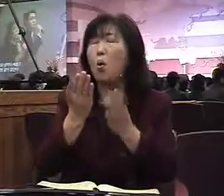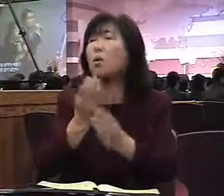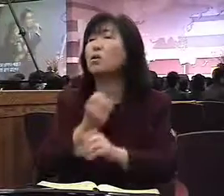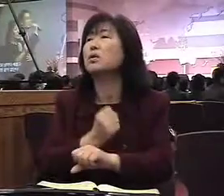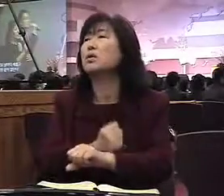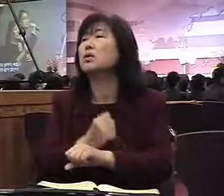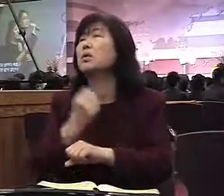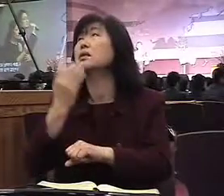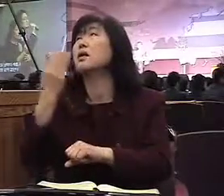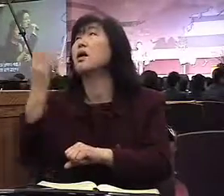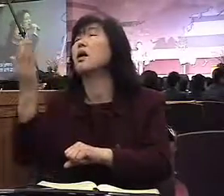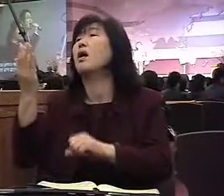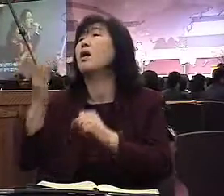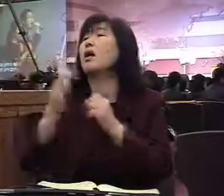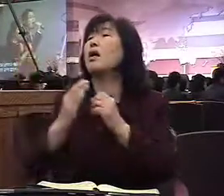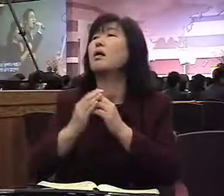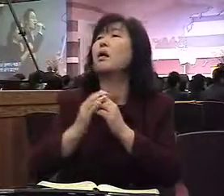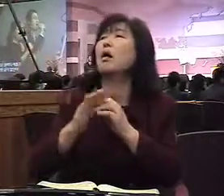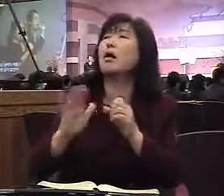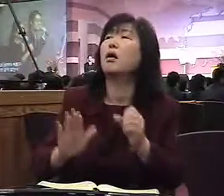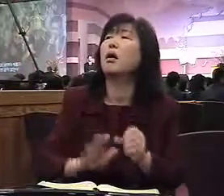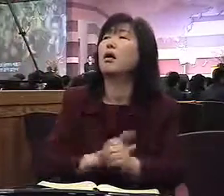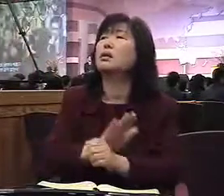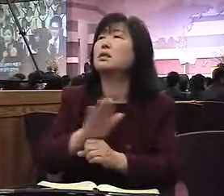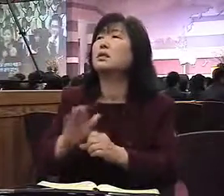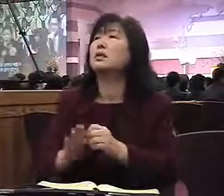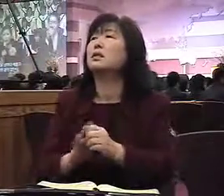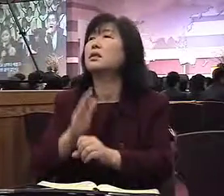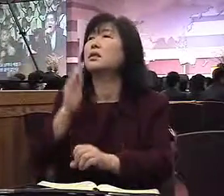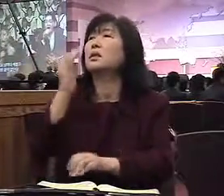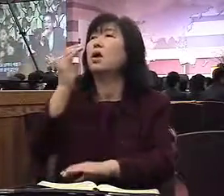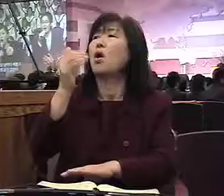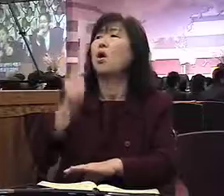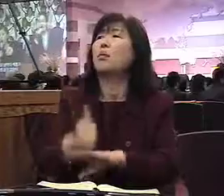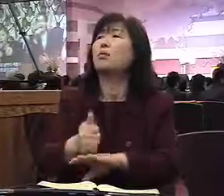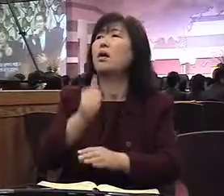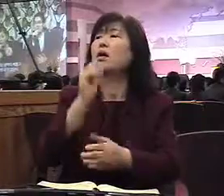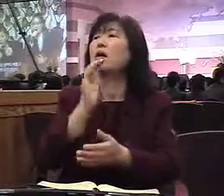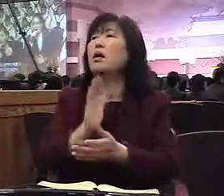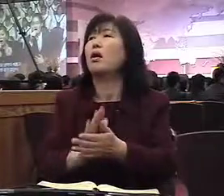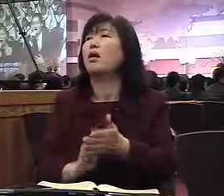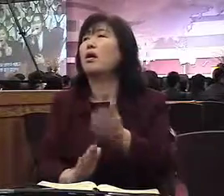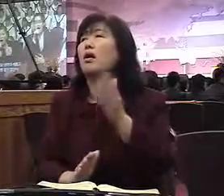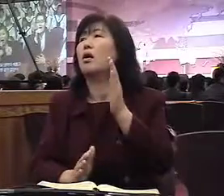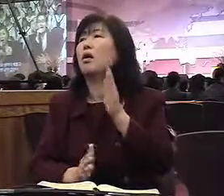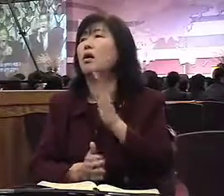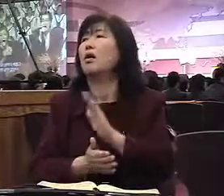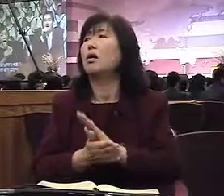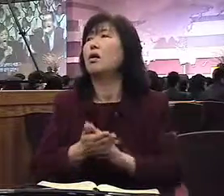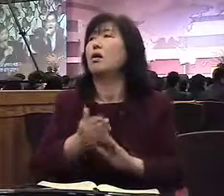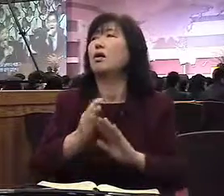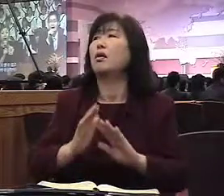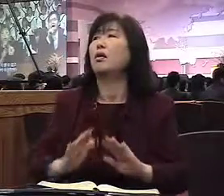새롭고 그의 사랑 끝이 없단다.